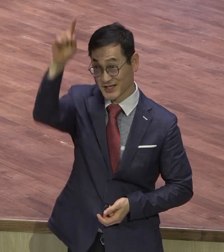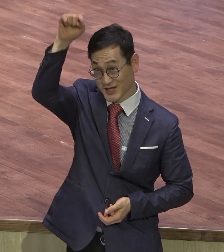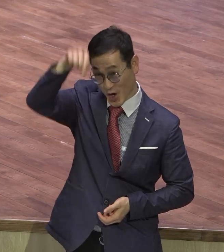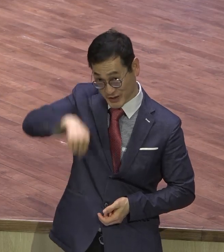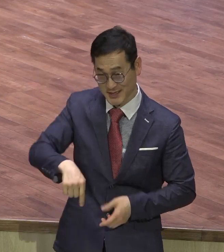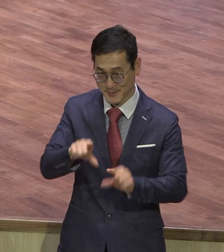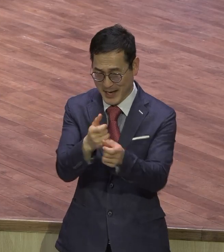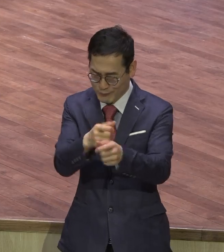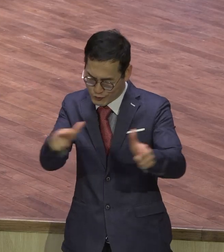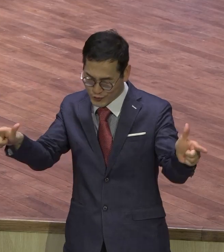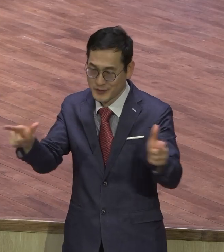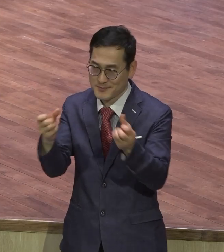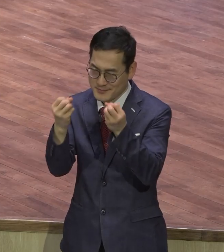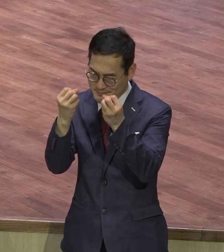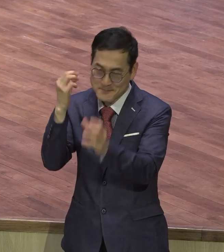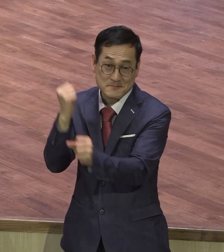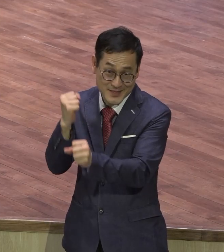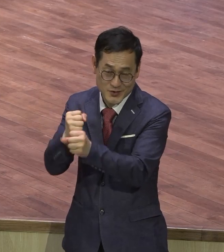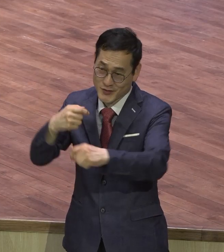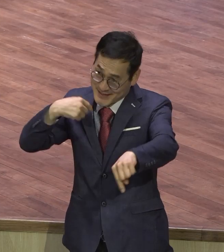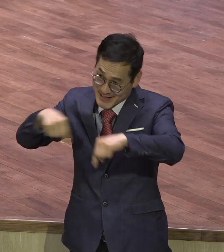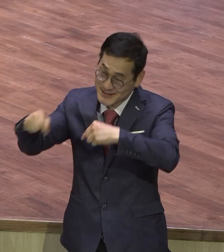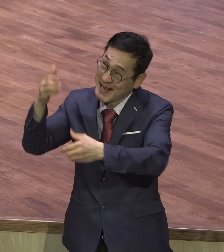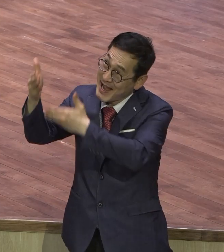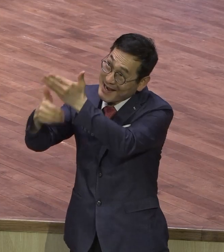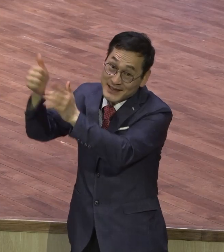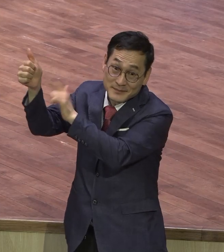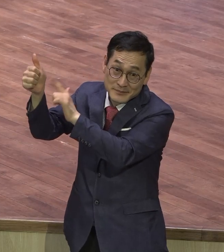전능하신 하나님을 아버지라고 부르면서 기도해라.